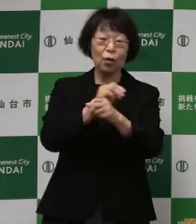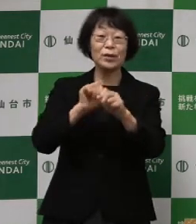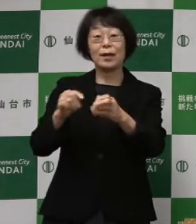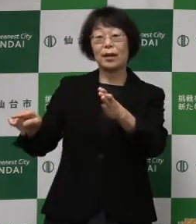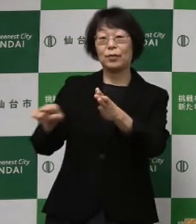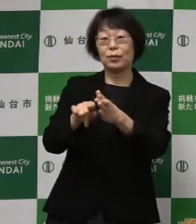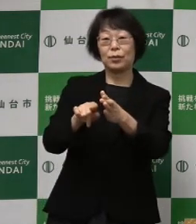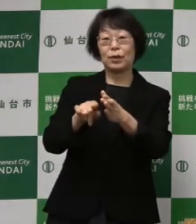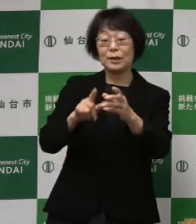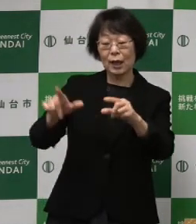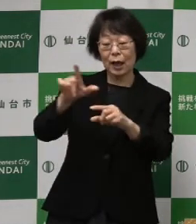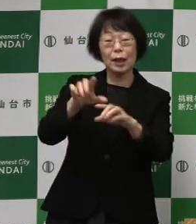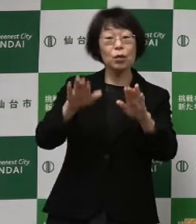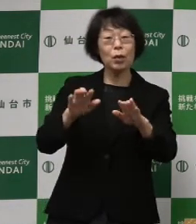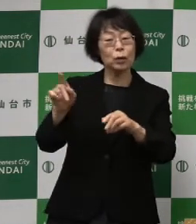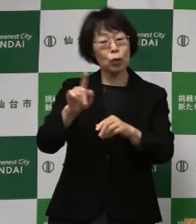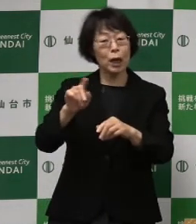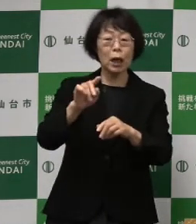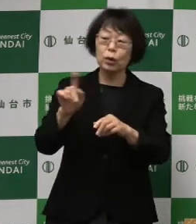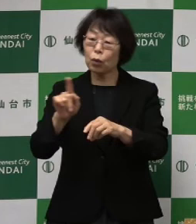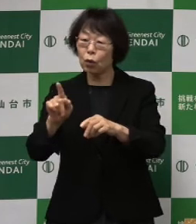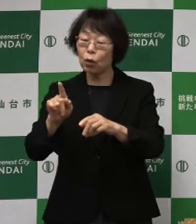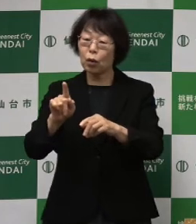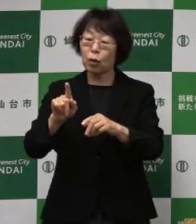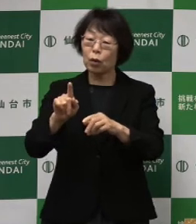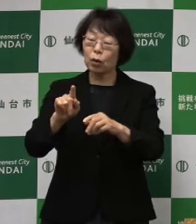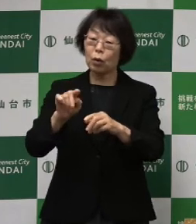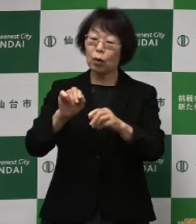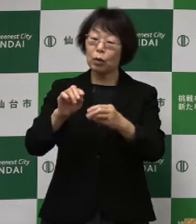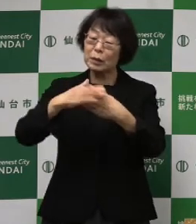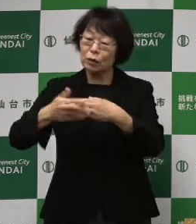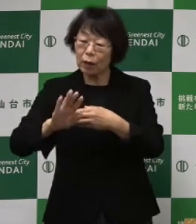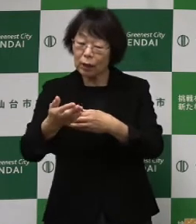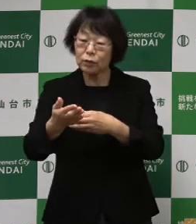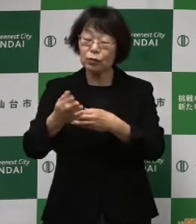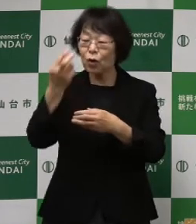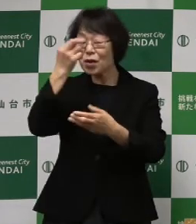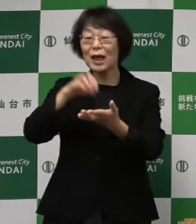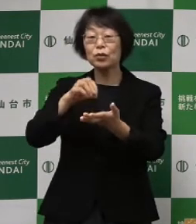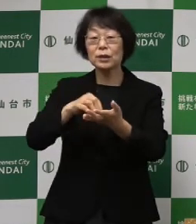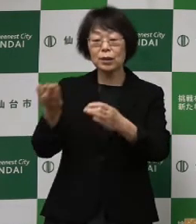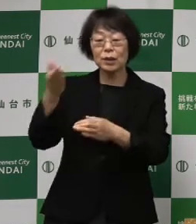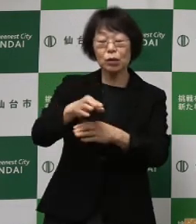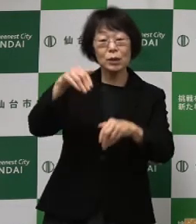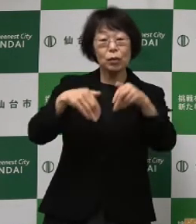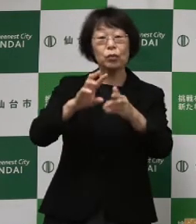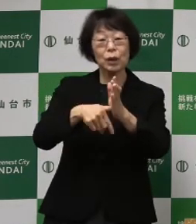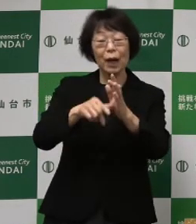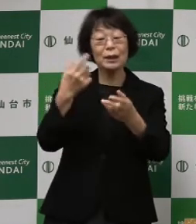、さらに今回もですね、どこがどうであったのか検証していただいた上で次の選挙までにはしっかりと対応していただきたいと思